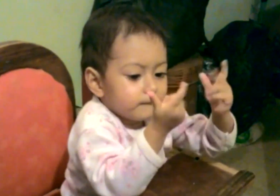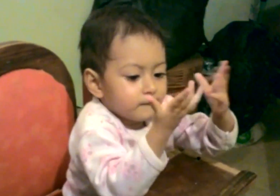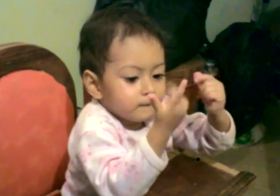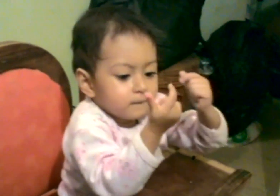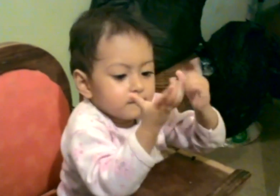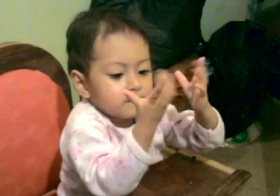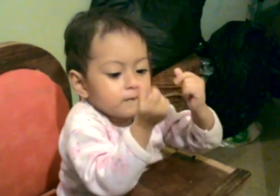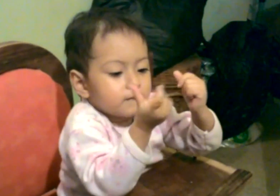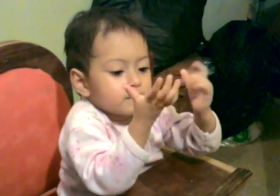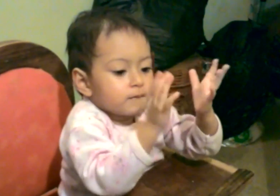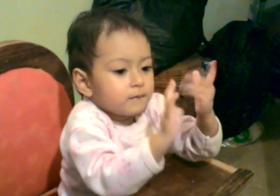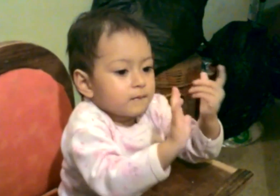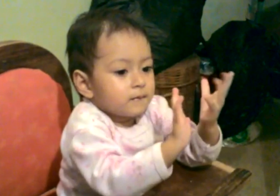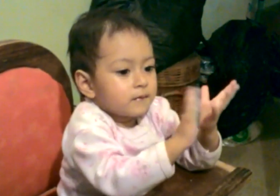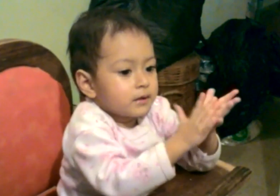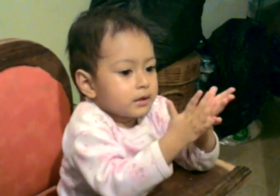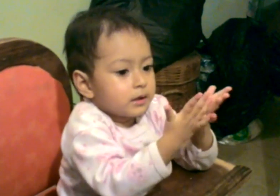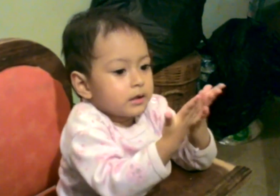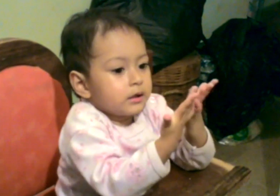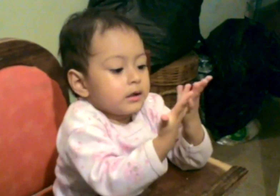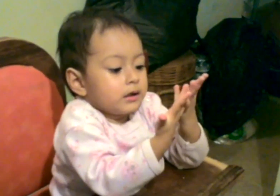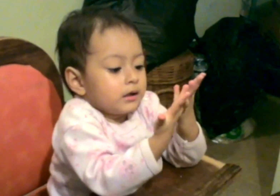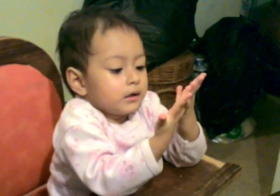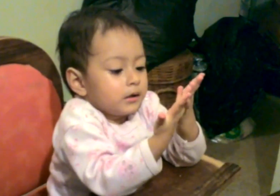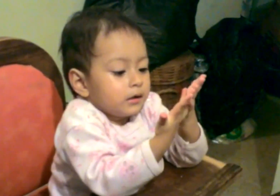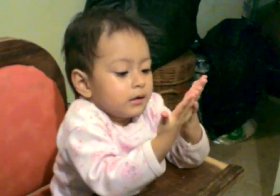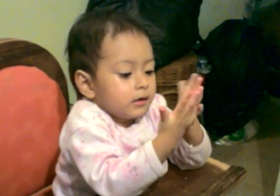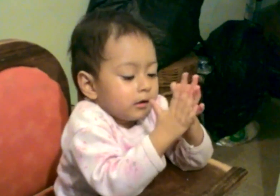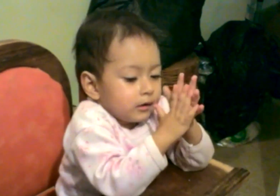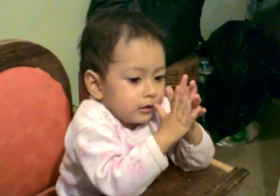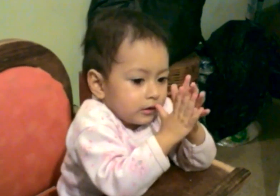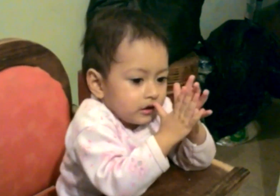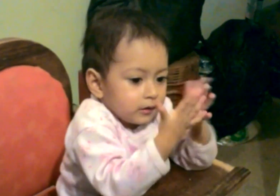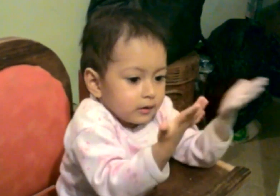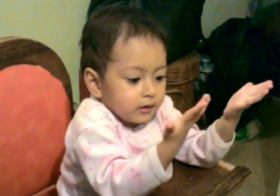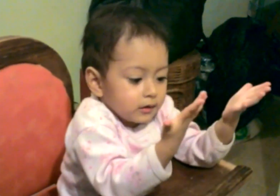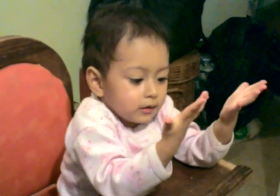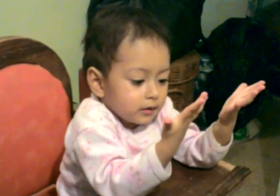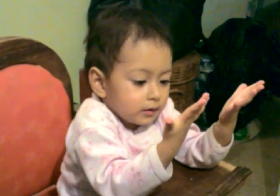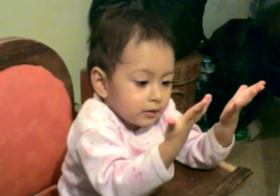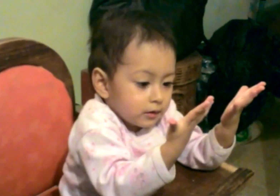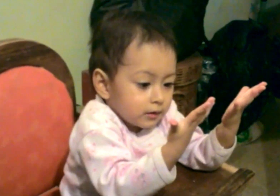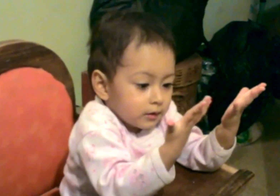Libro Libro Perro